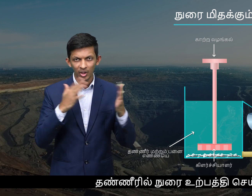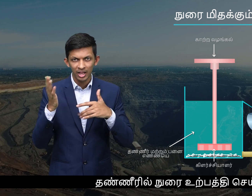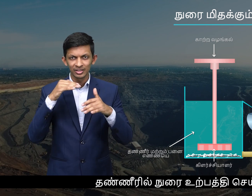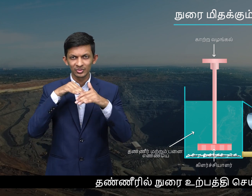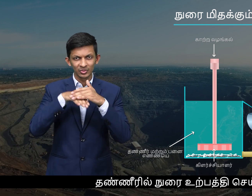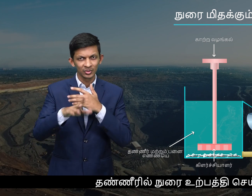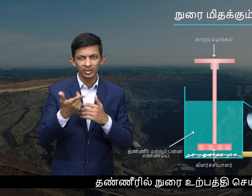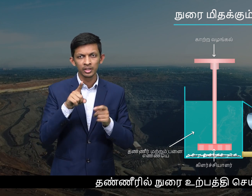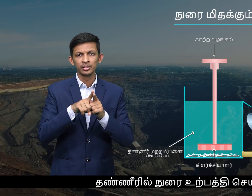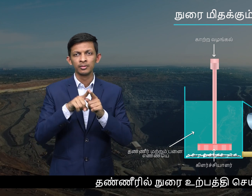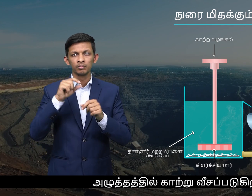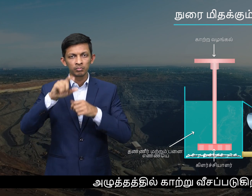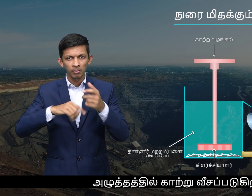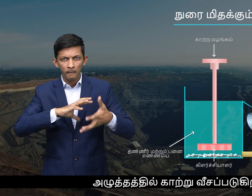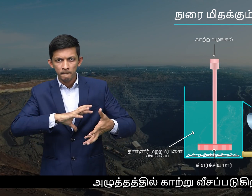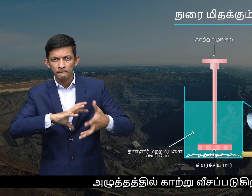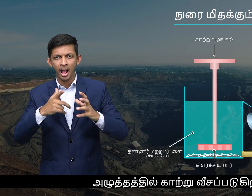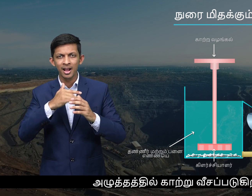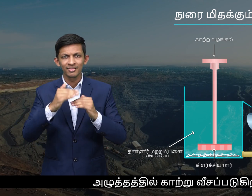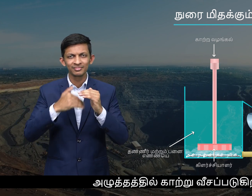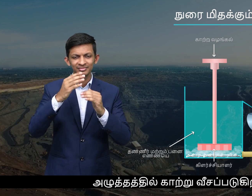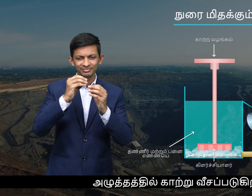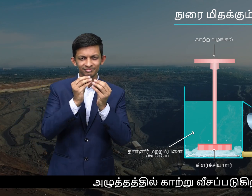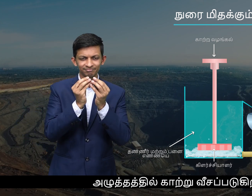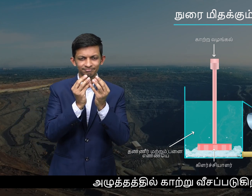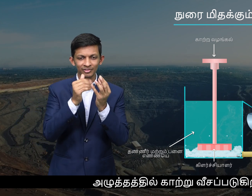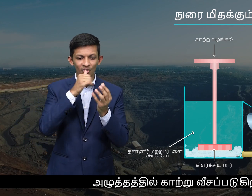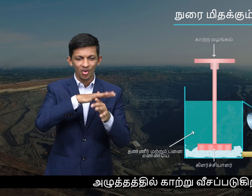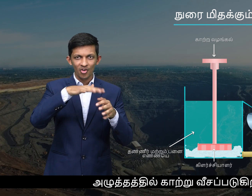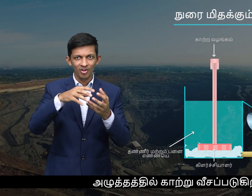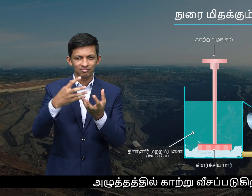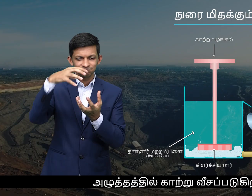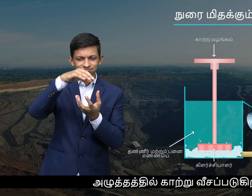தண்ணீரில் நுரை உற்பத்தி செய்ய அழுத்தத்தில் காற்று வீசப்படுகிறது.